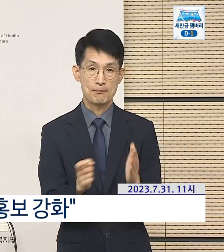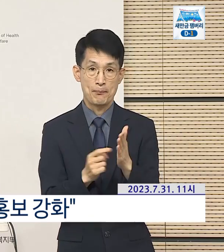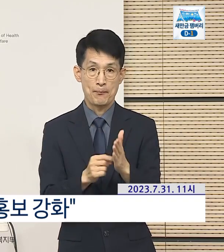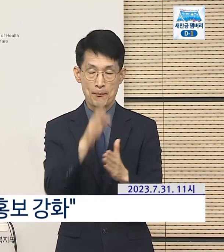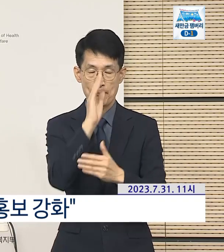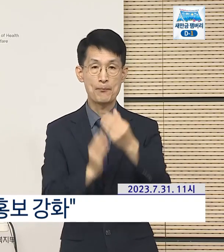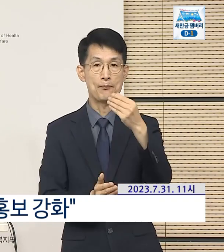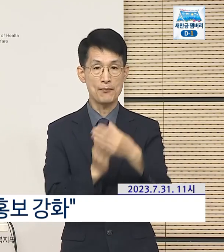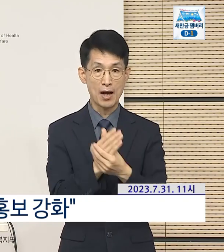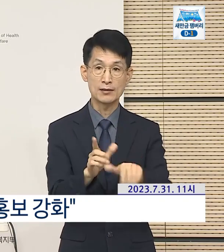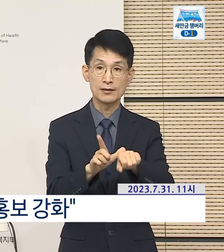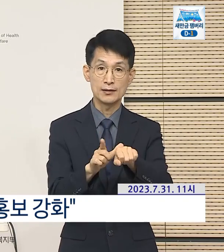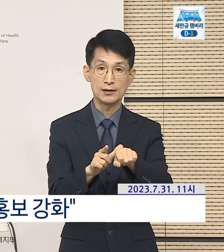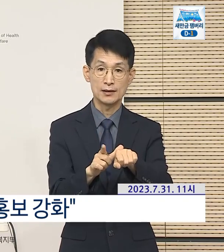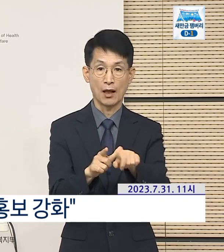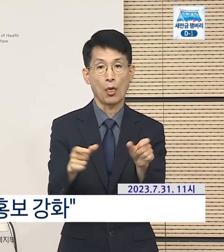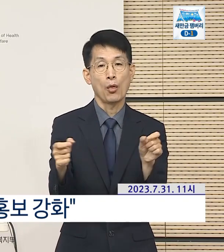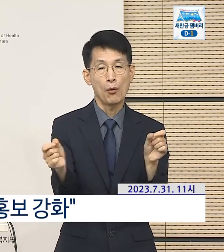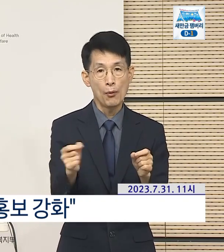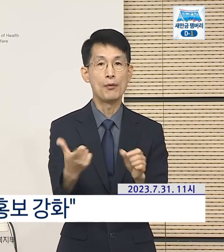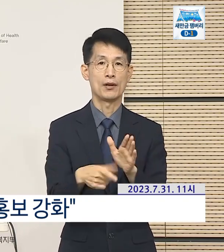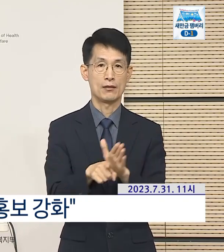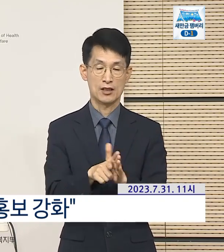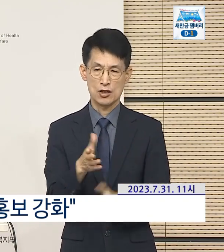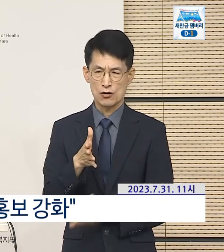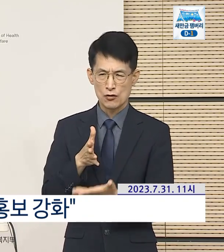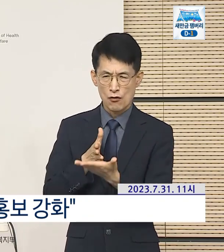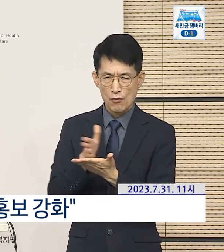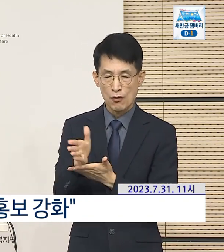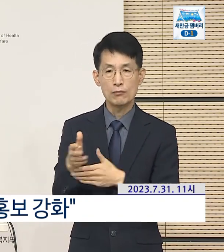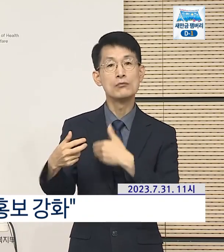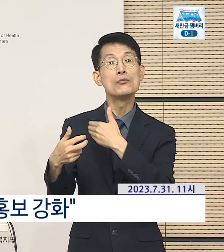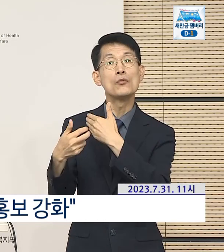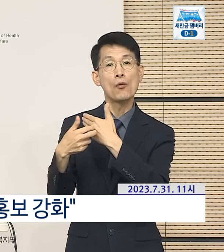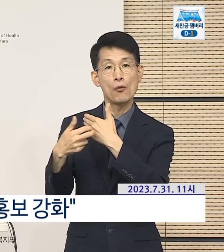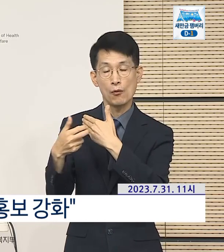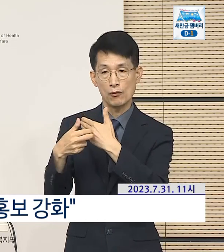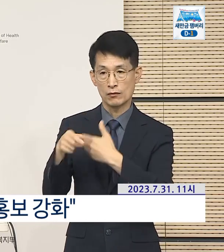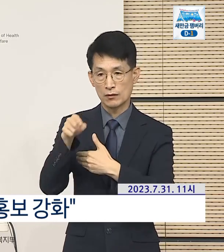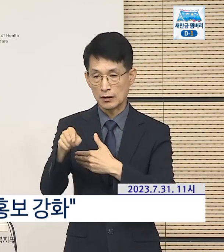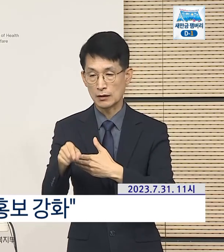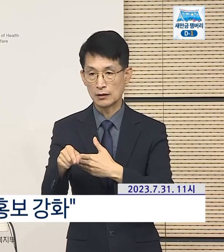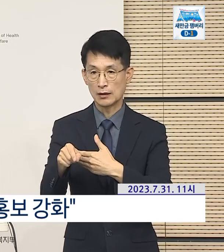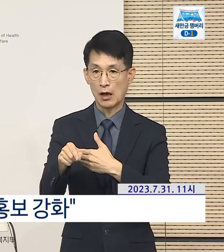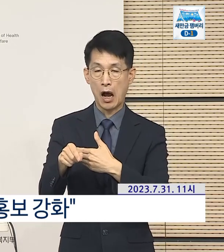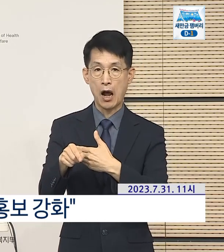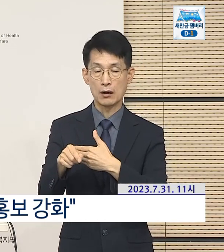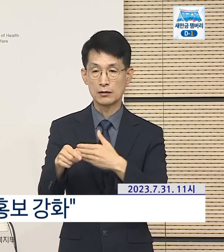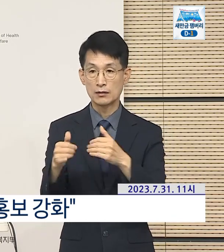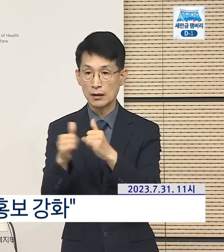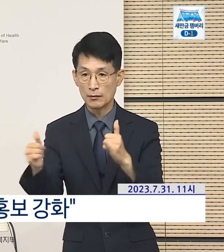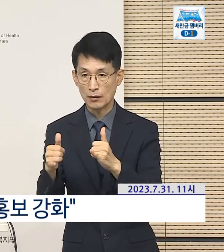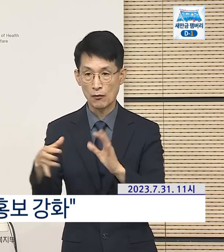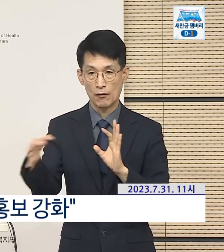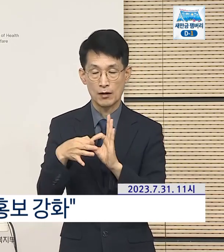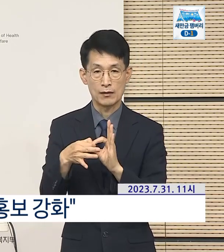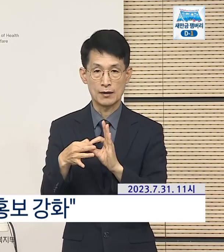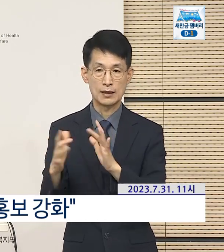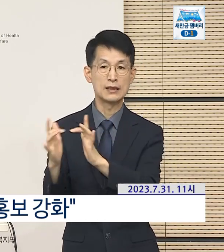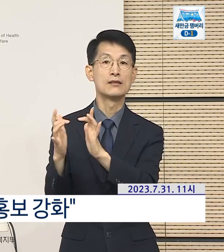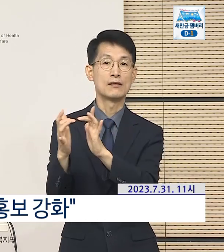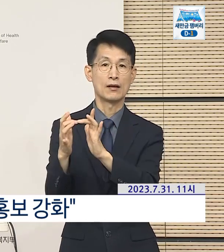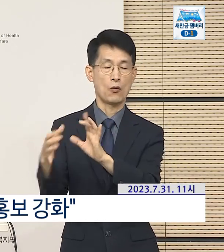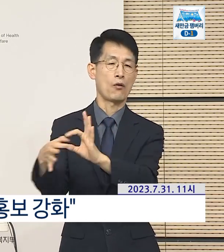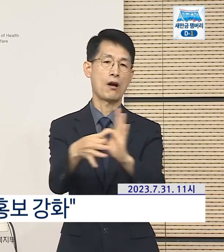응급 환자의 대응시간 단축을 위해 전문의간 진료 협력을 지원하는 인적 네트워크 사업을 도입하겠습니다